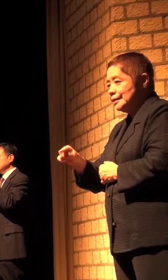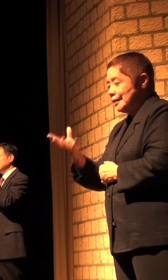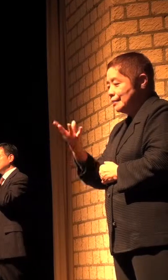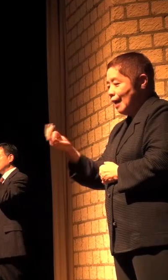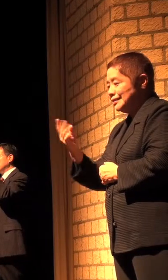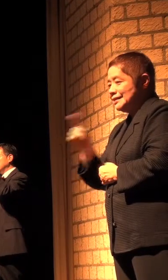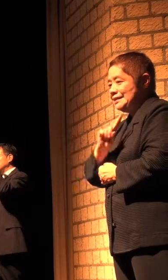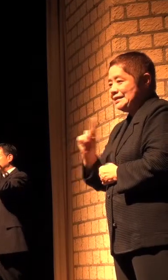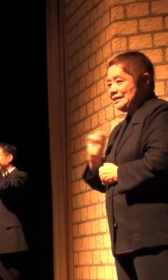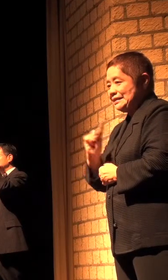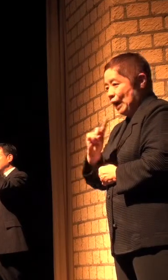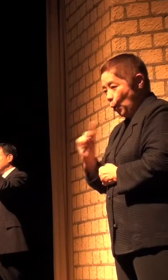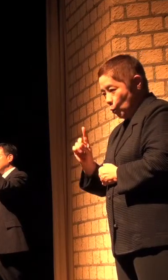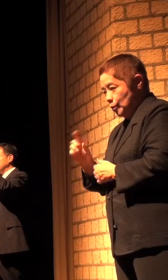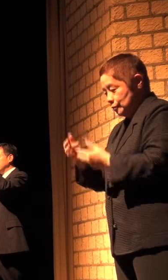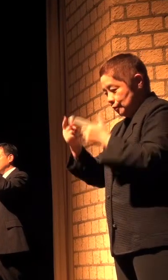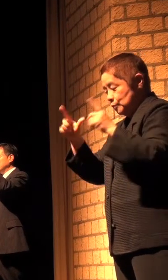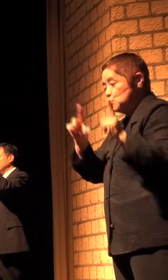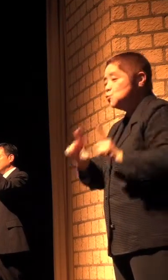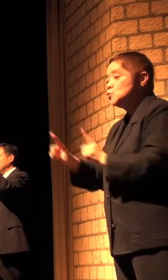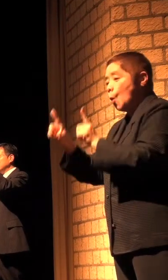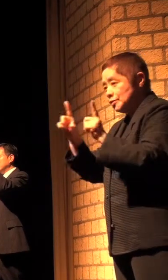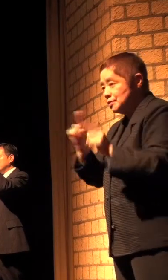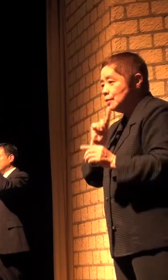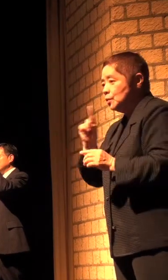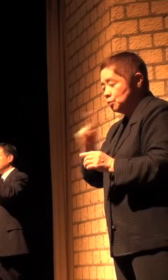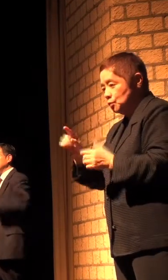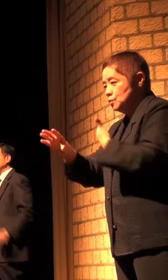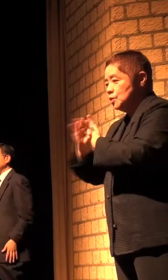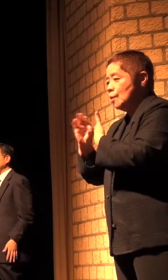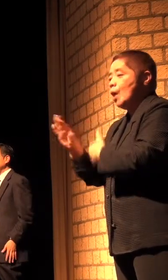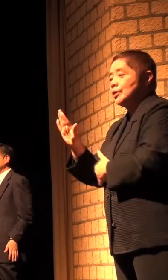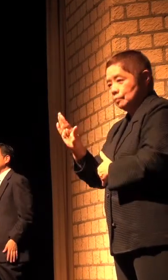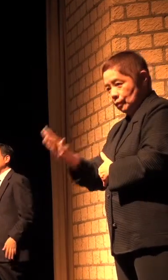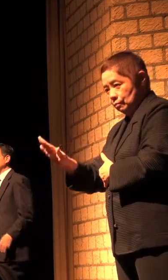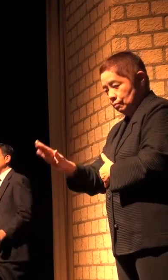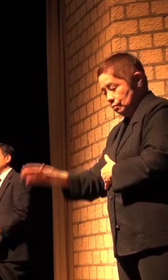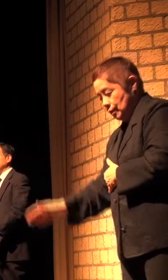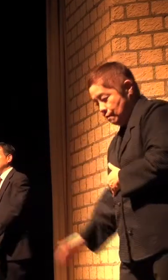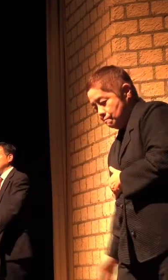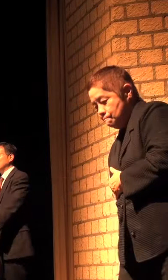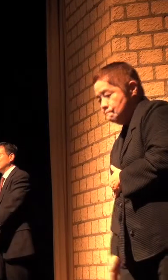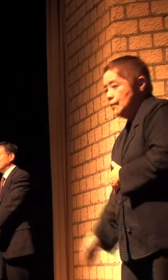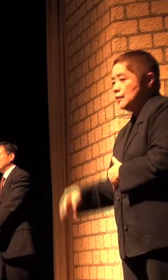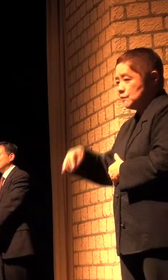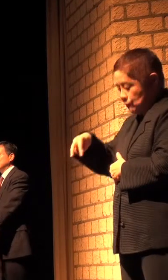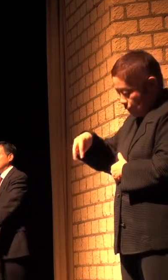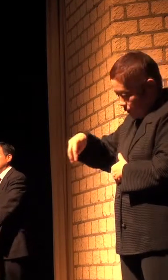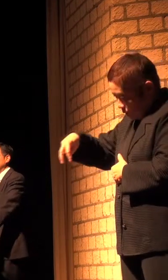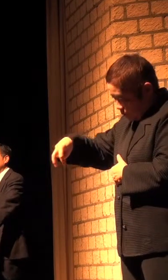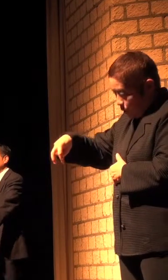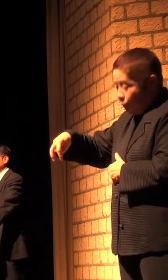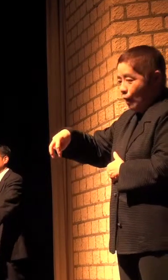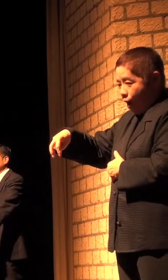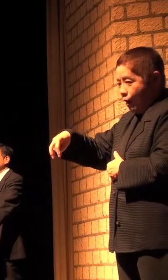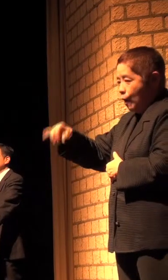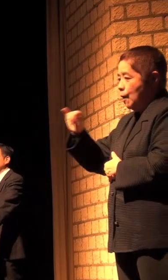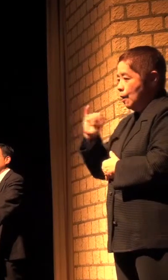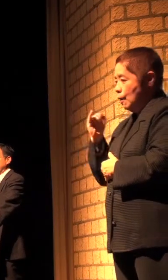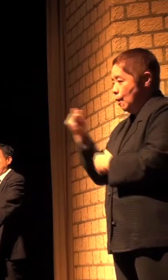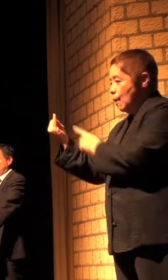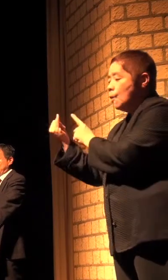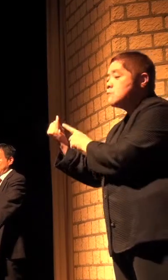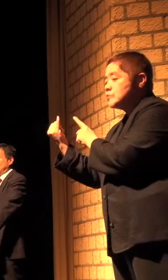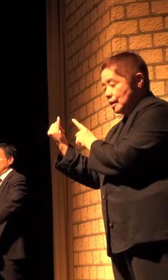るご家庭はやっぱり高層階にあって、奥さんがこう足がちょっと弱くて、あの足がちょっと不自